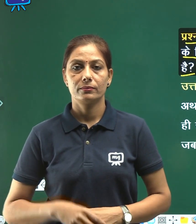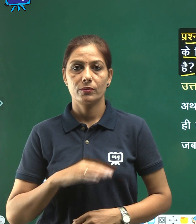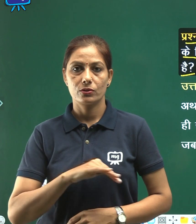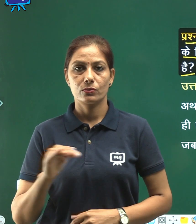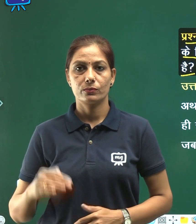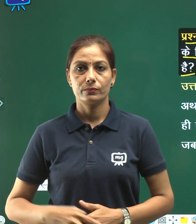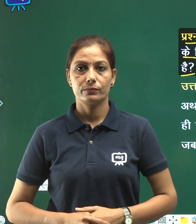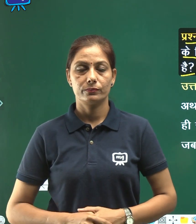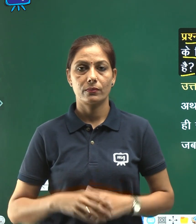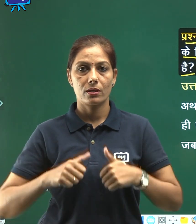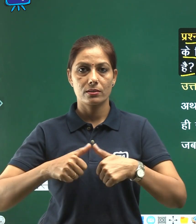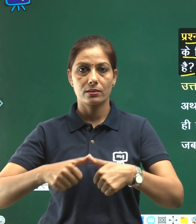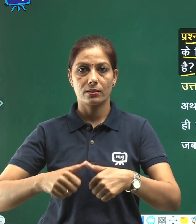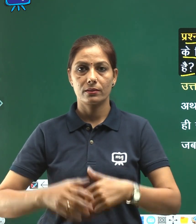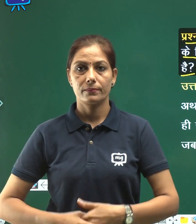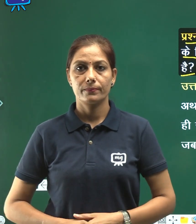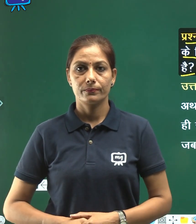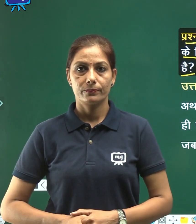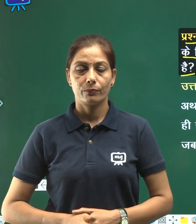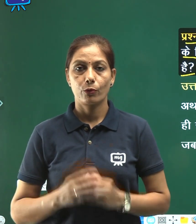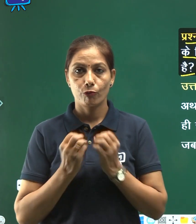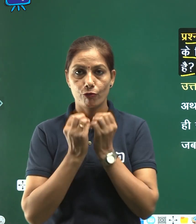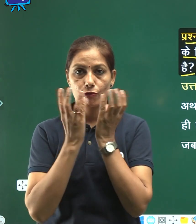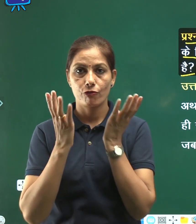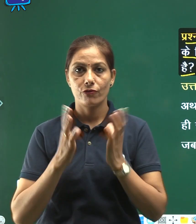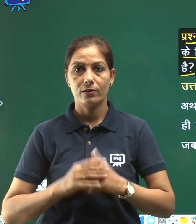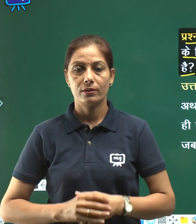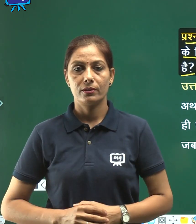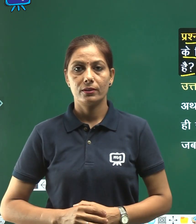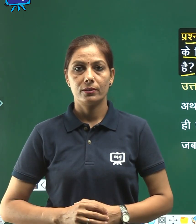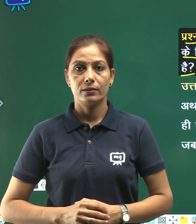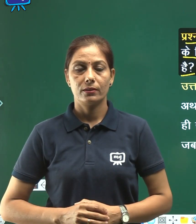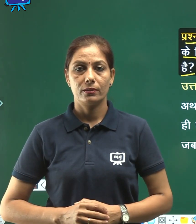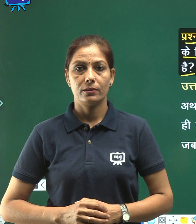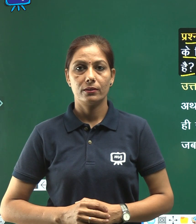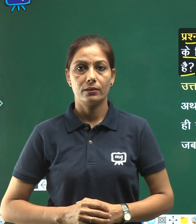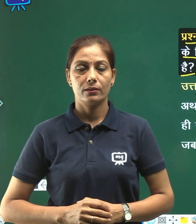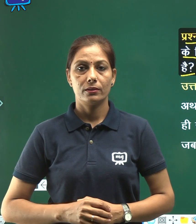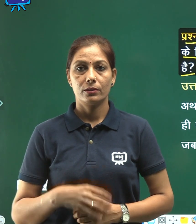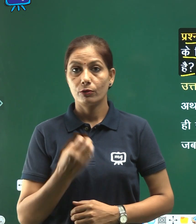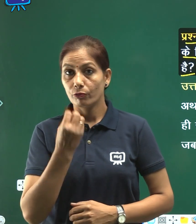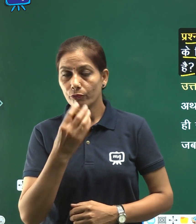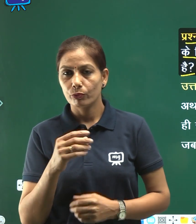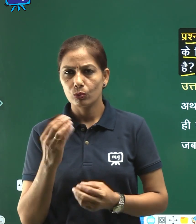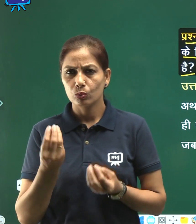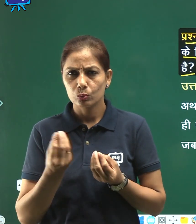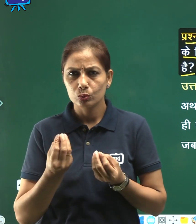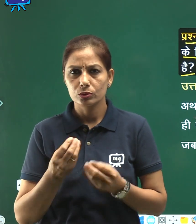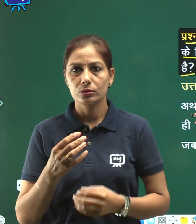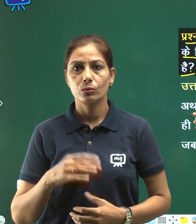बच्चों, उत्तर है, फूल क्षणिक होता है,